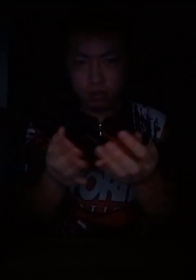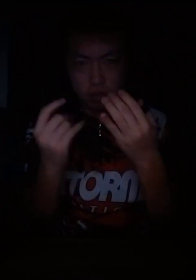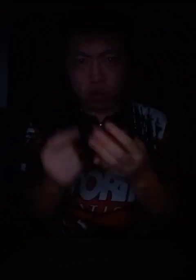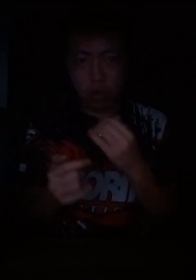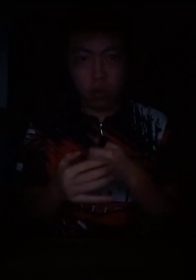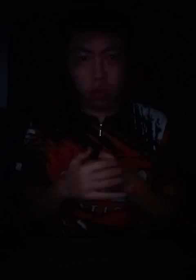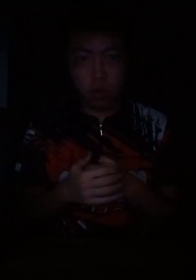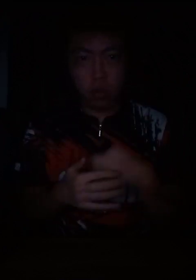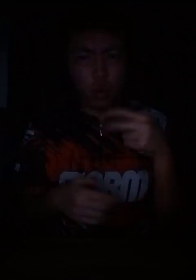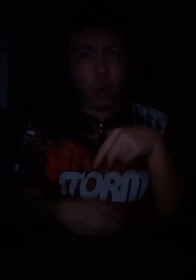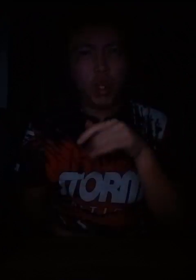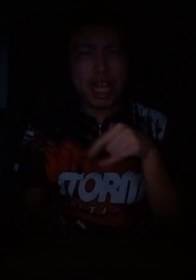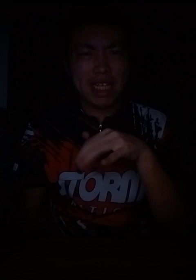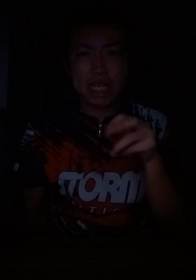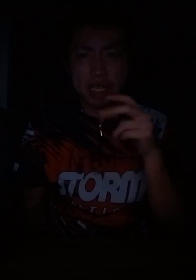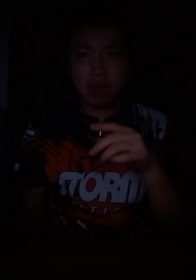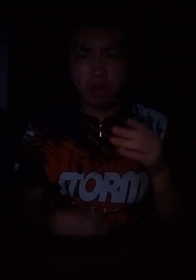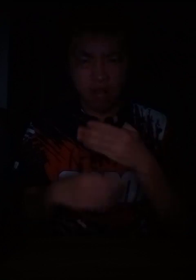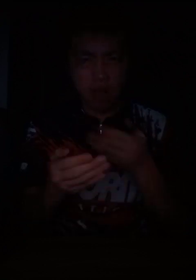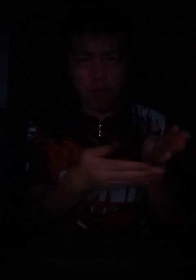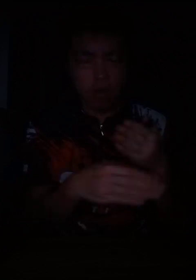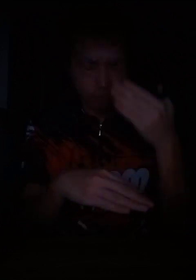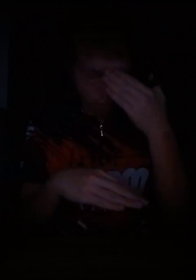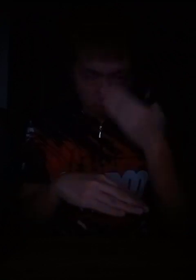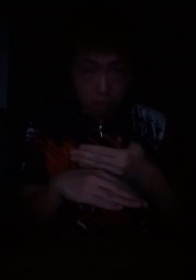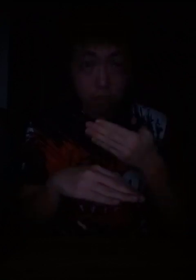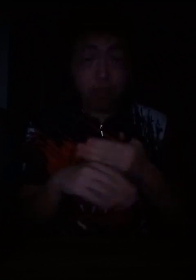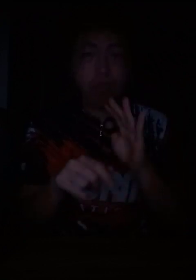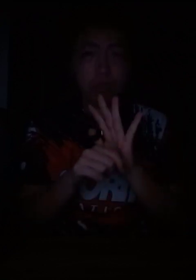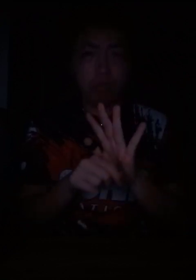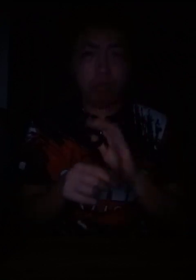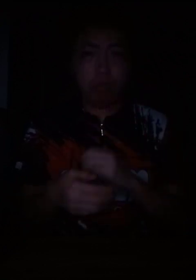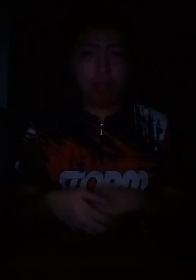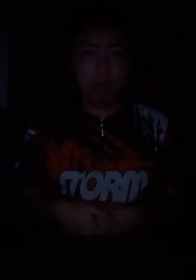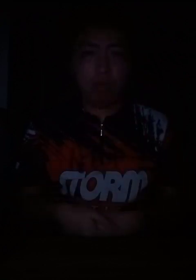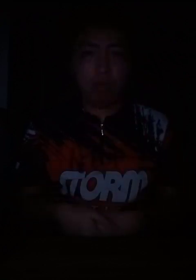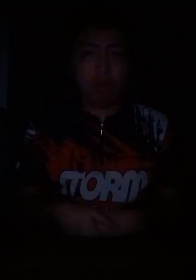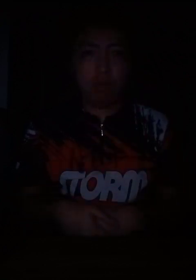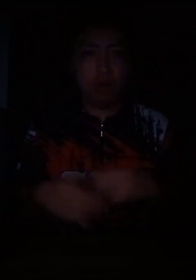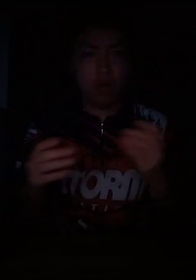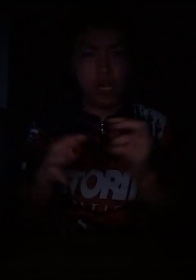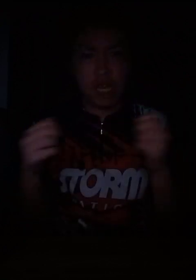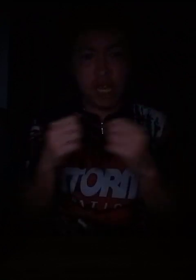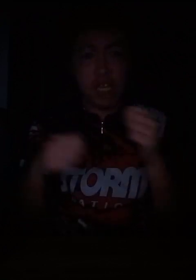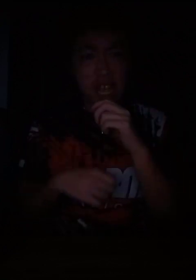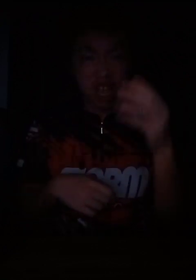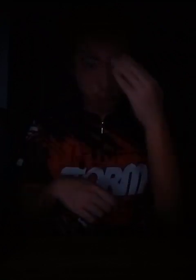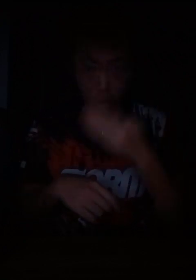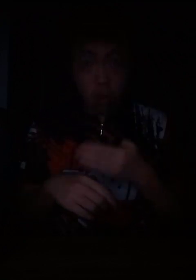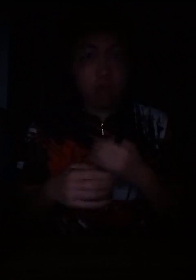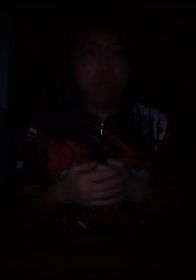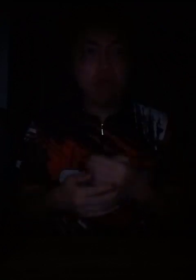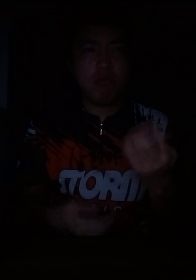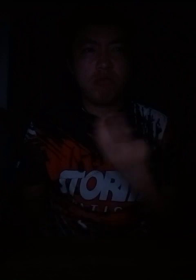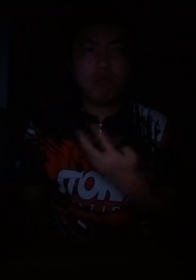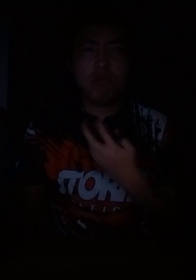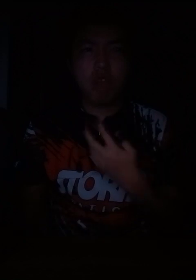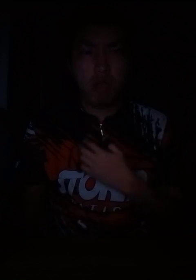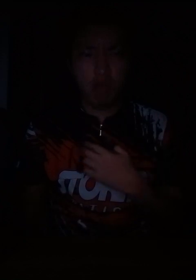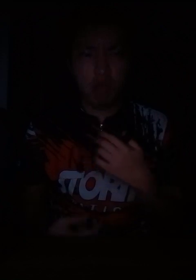입수했는데 손 사장이 김 씨를 달래며 사과하는 음성이 담겼습니다. 폭행 사실 인정하고 사과하신 거죠? 그래. 왜